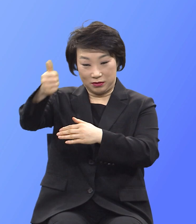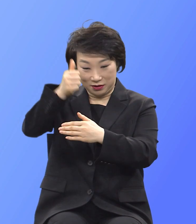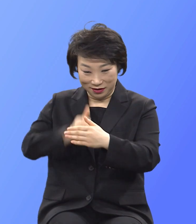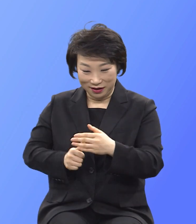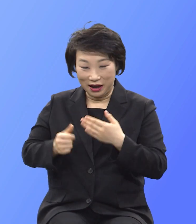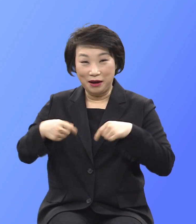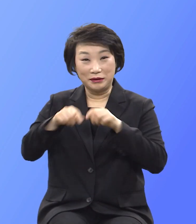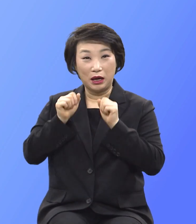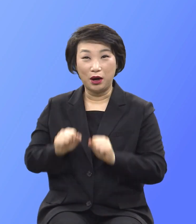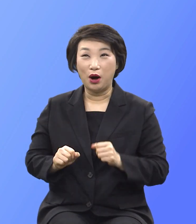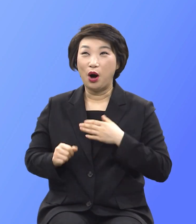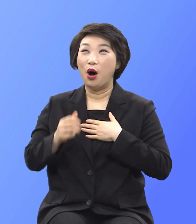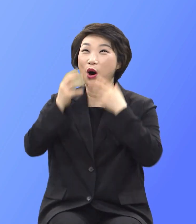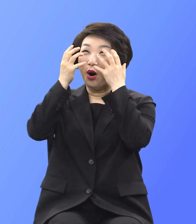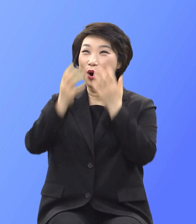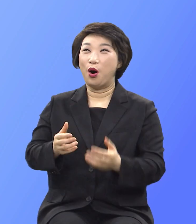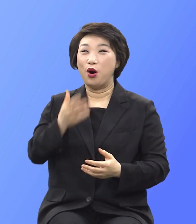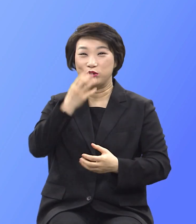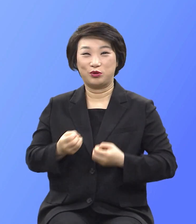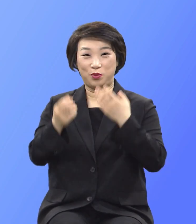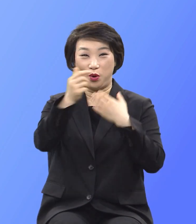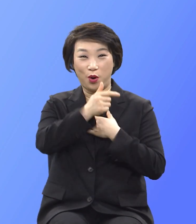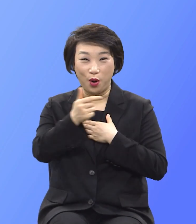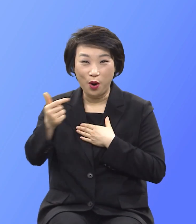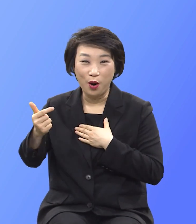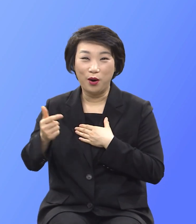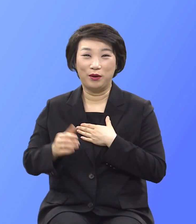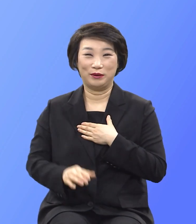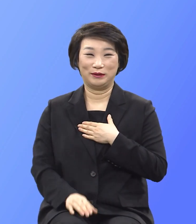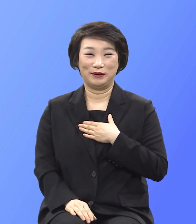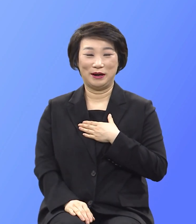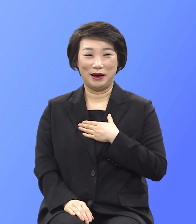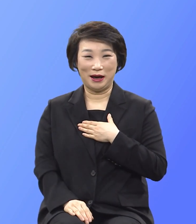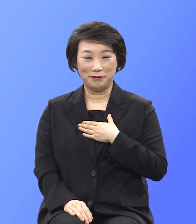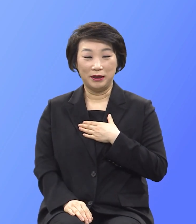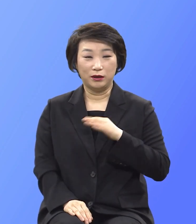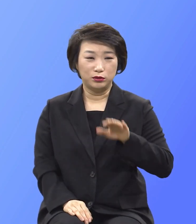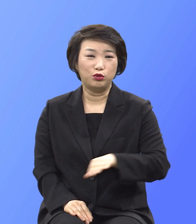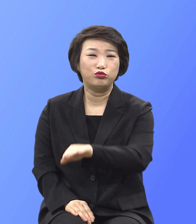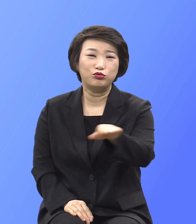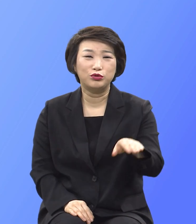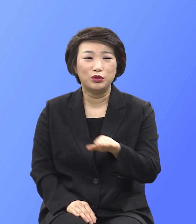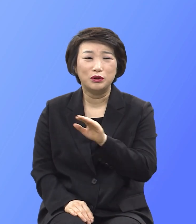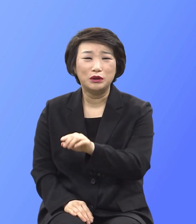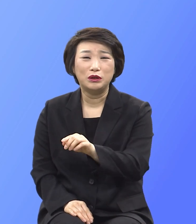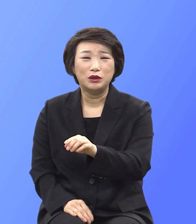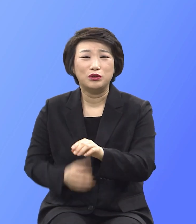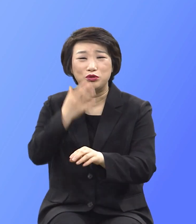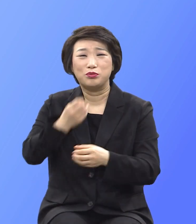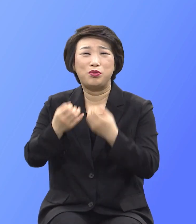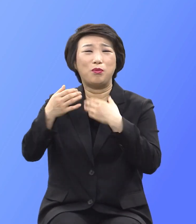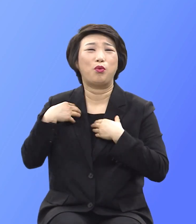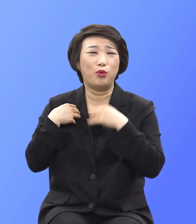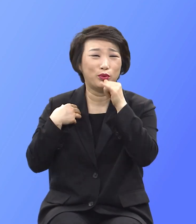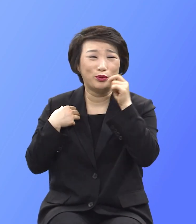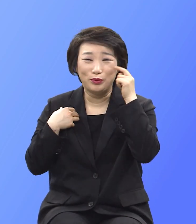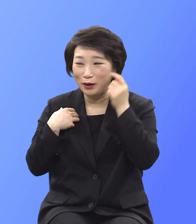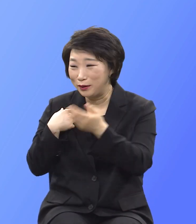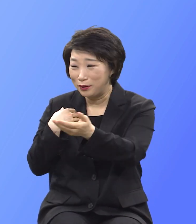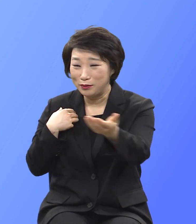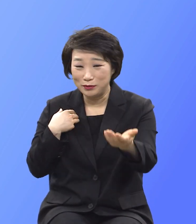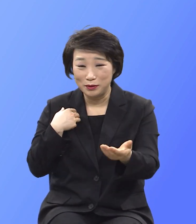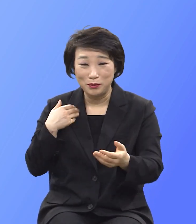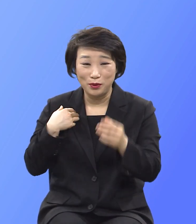것이 어마어마한 축복이지 않냐 이 말이에요. 그런데 우리는 왜 축복을 모를까?